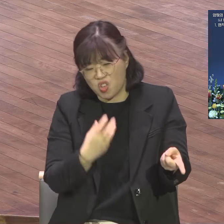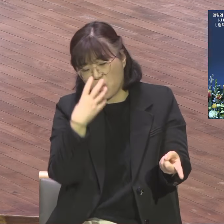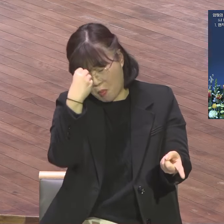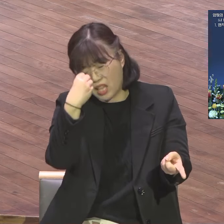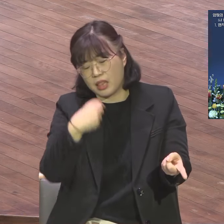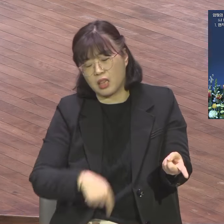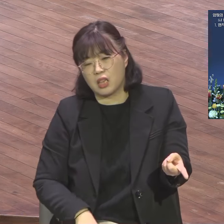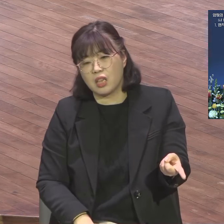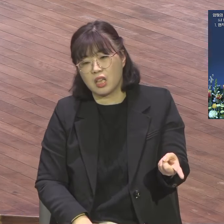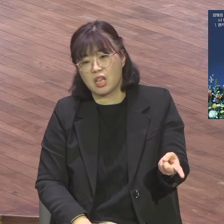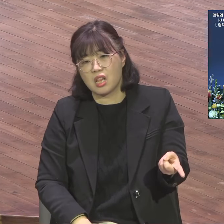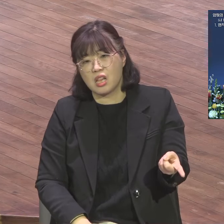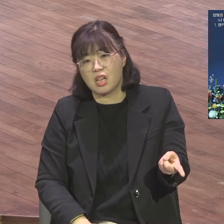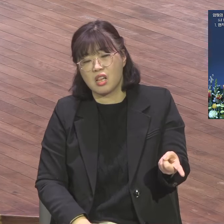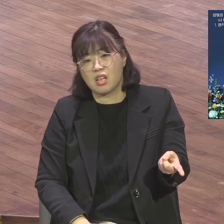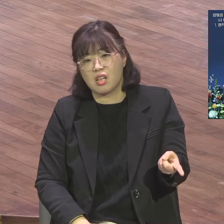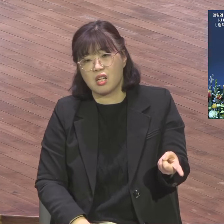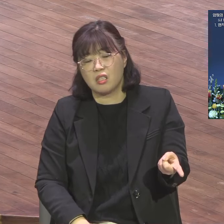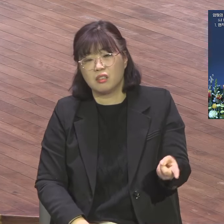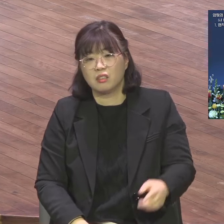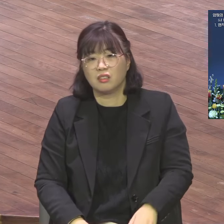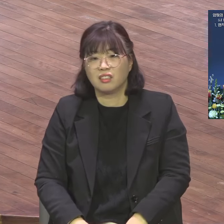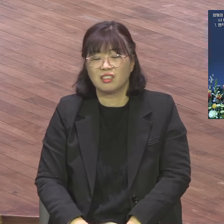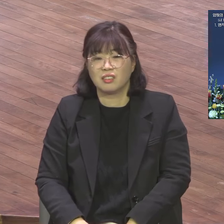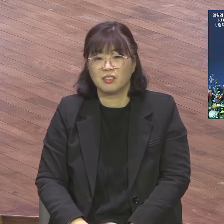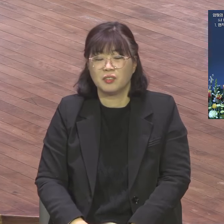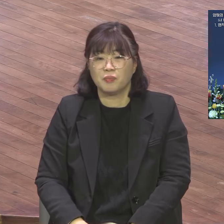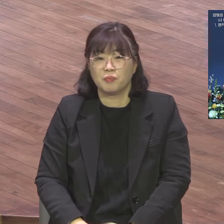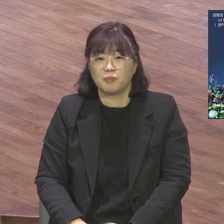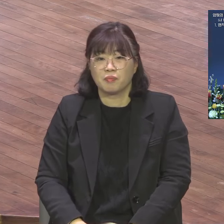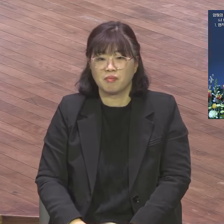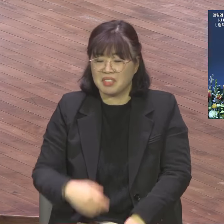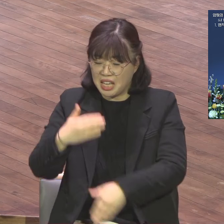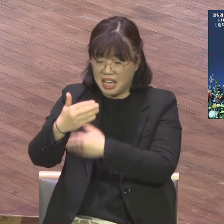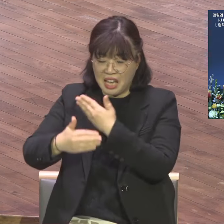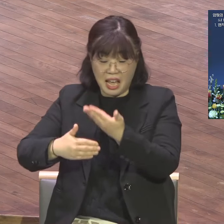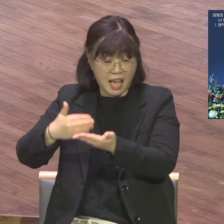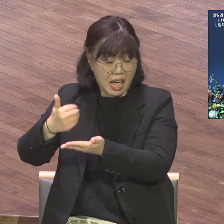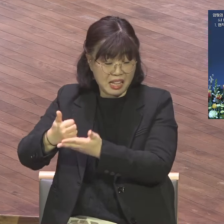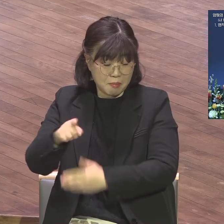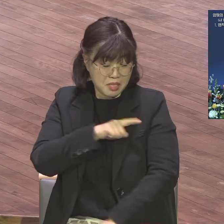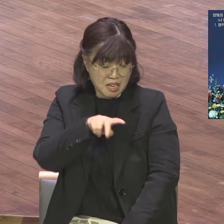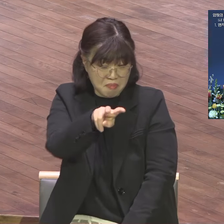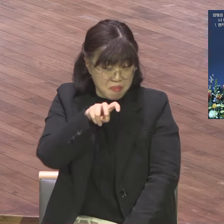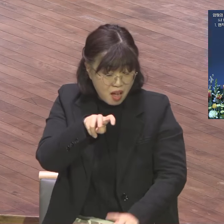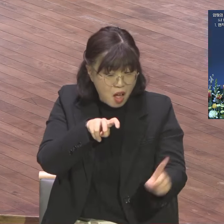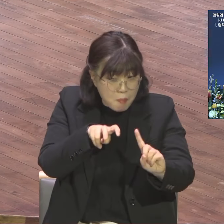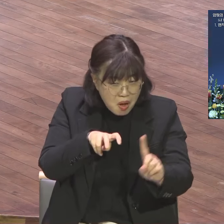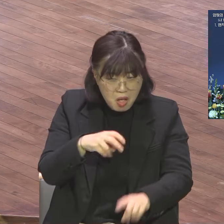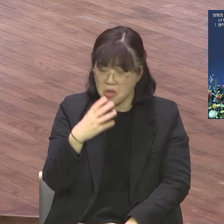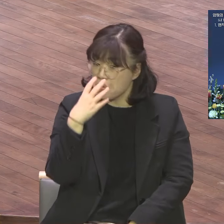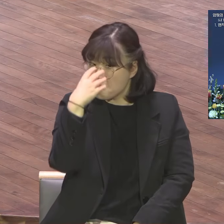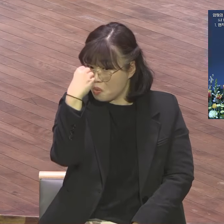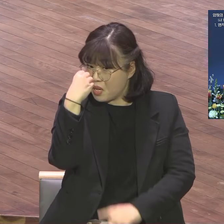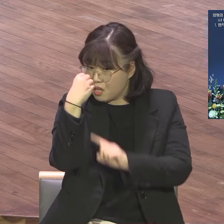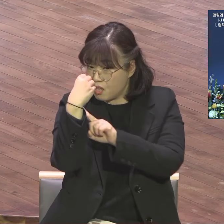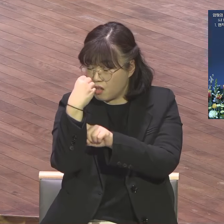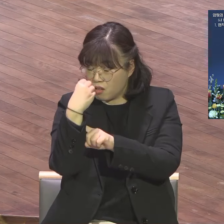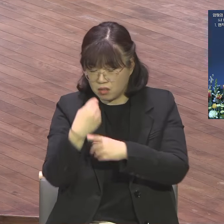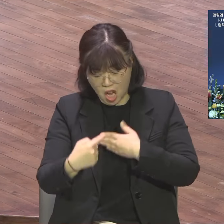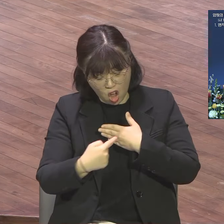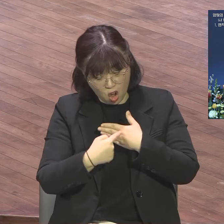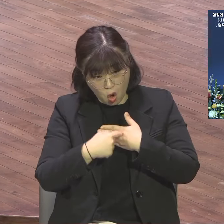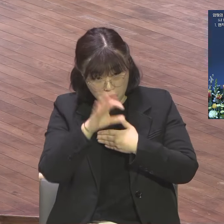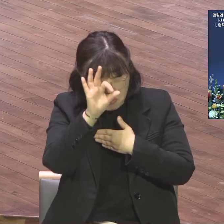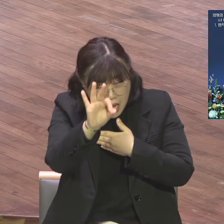하나님이 기뻐하지 않는 것이 최악의 교만이라 그런데 교만이 있는 데 어떻게 하는 사람이